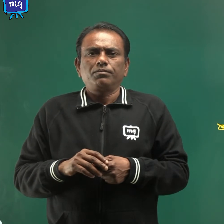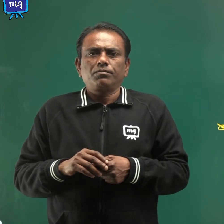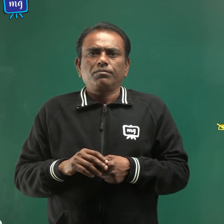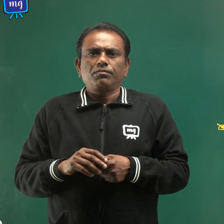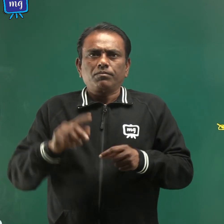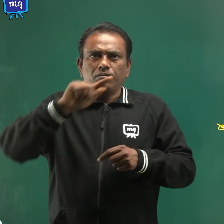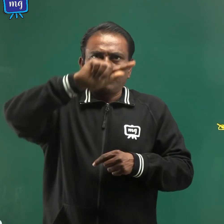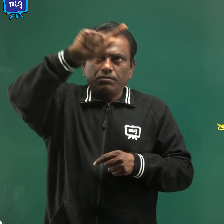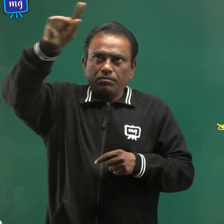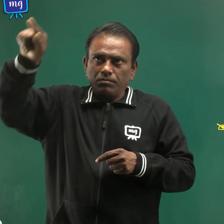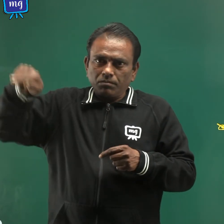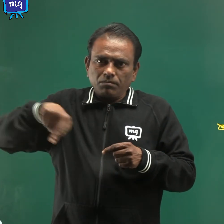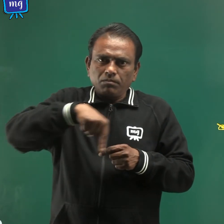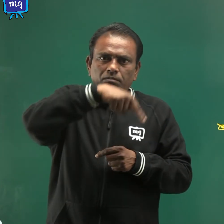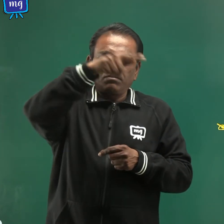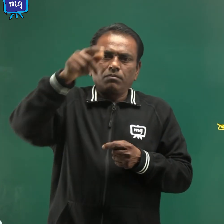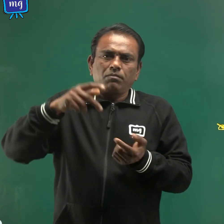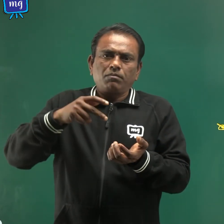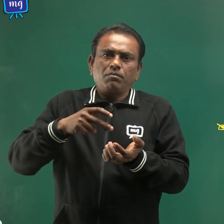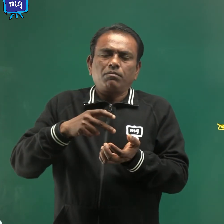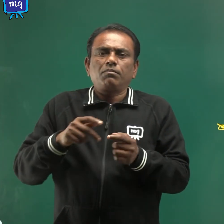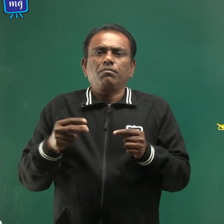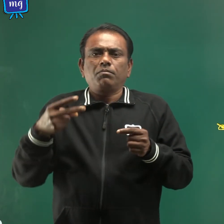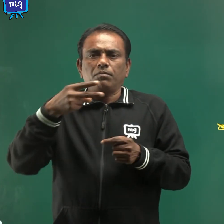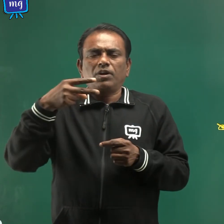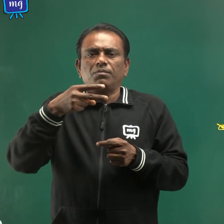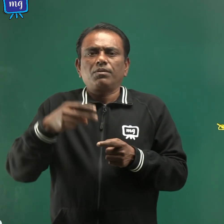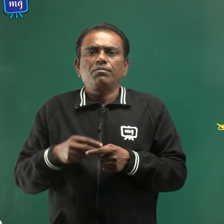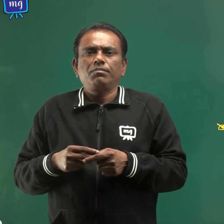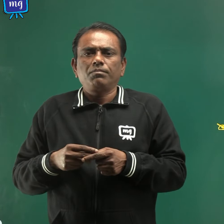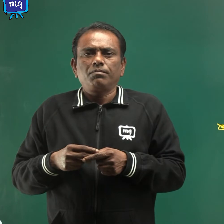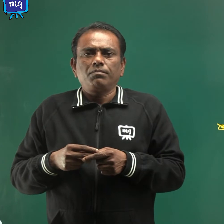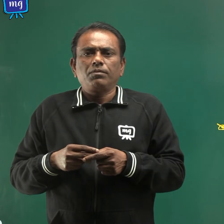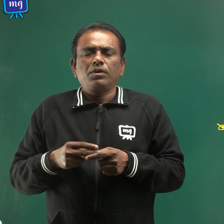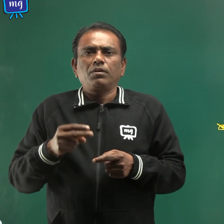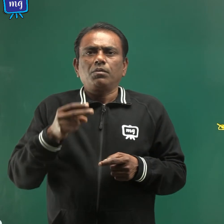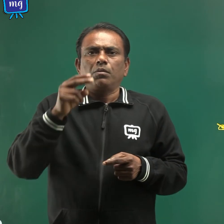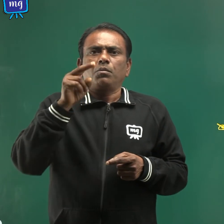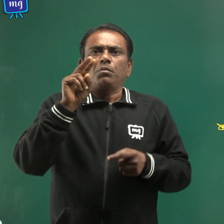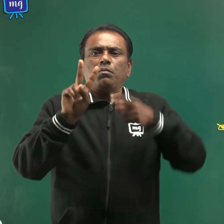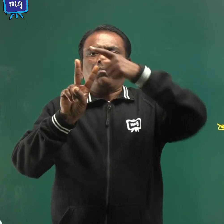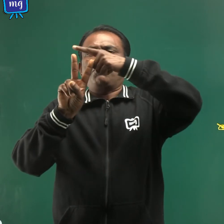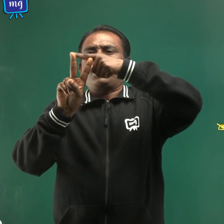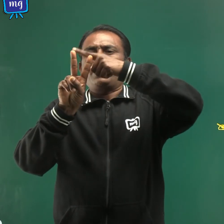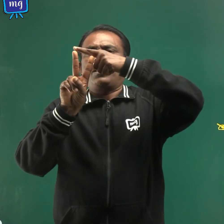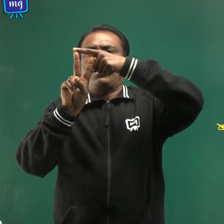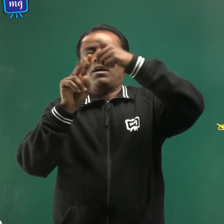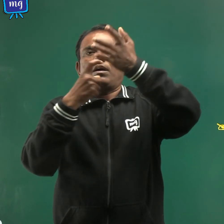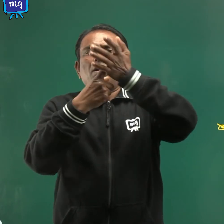कि भारत का छेत्रफल के बराबर है में पाई और इसपर अ